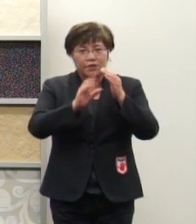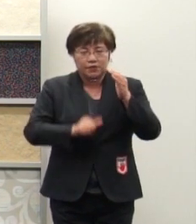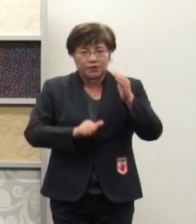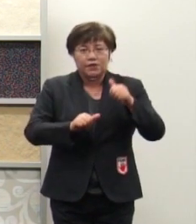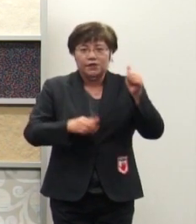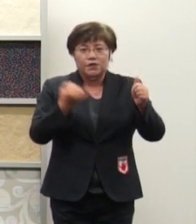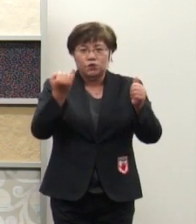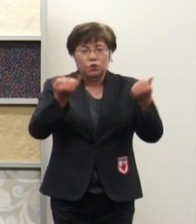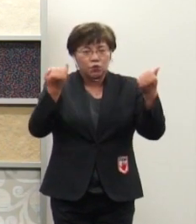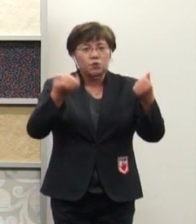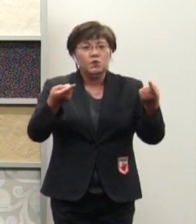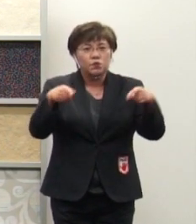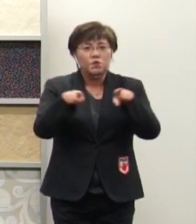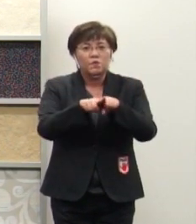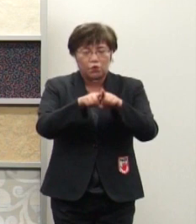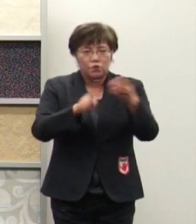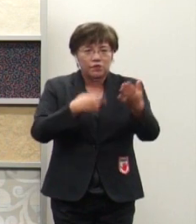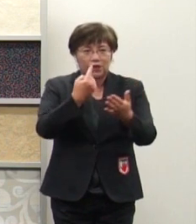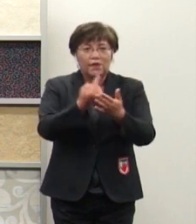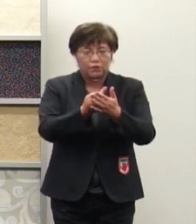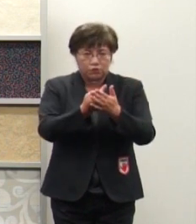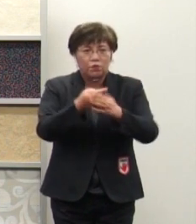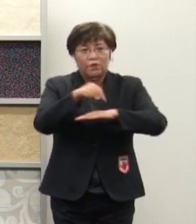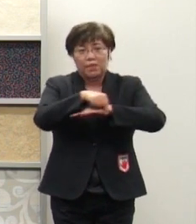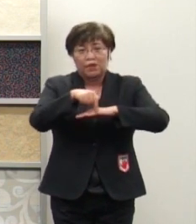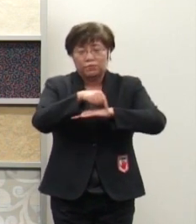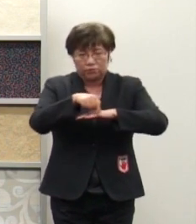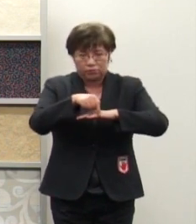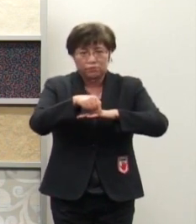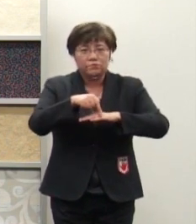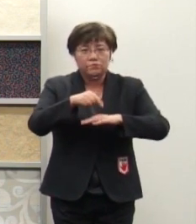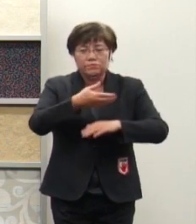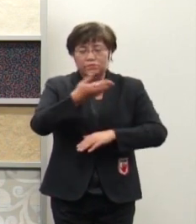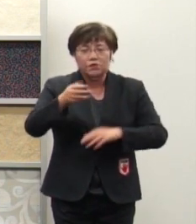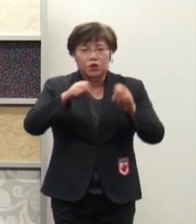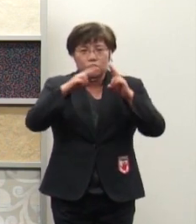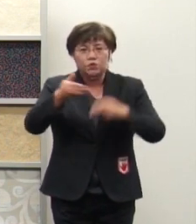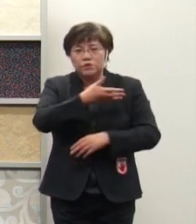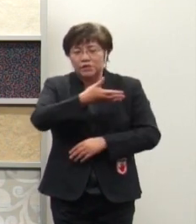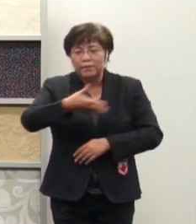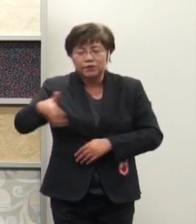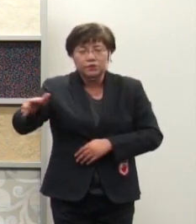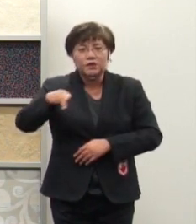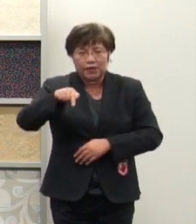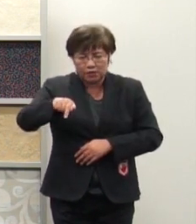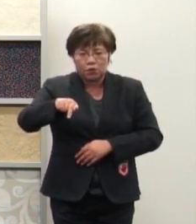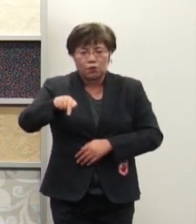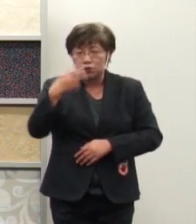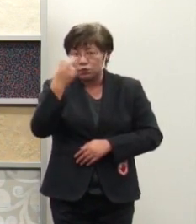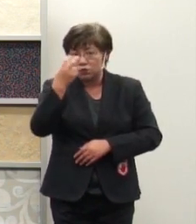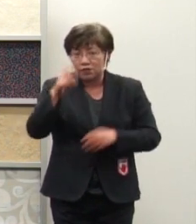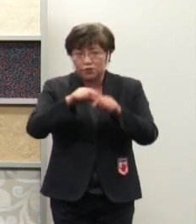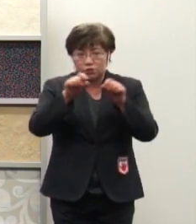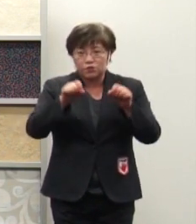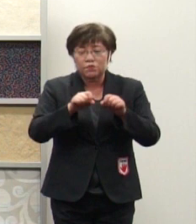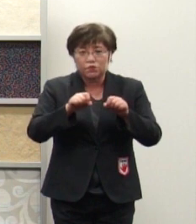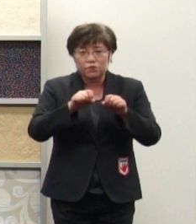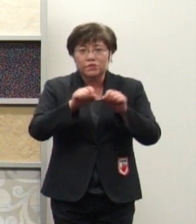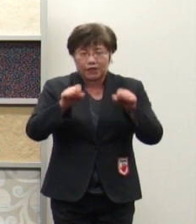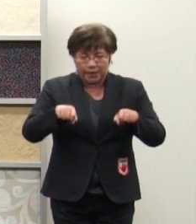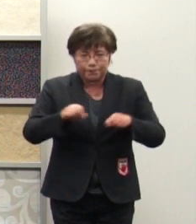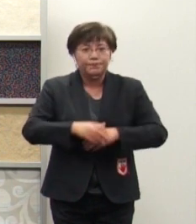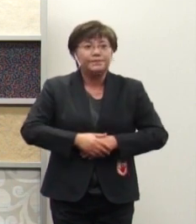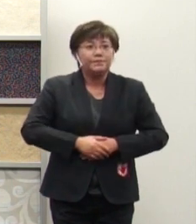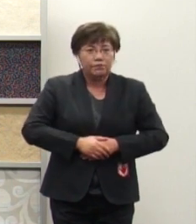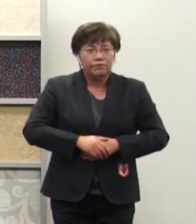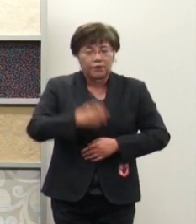同参画計画の策定について、富士川水系の河川水の調査について、犯罪被害者支援に向けた条例の制